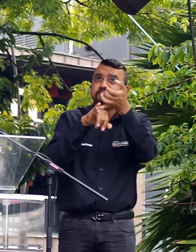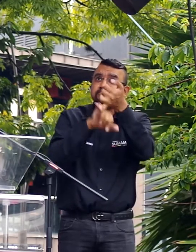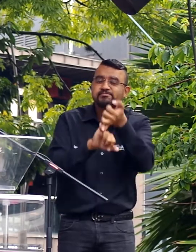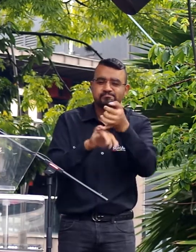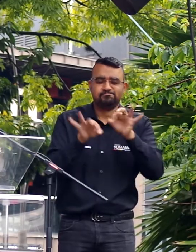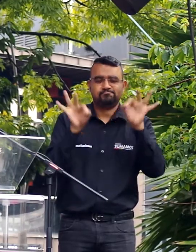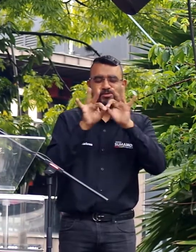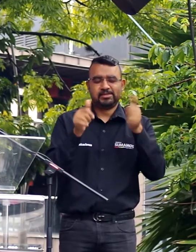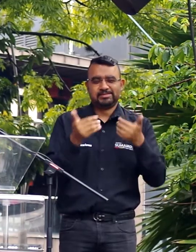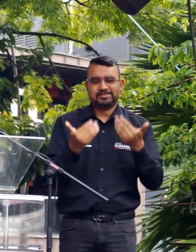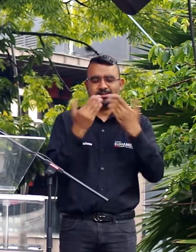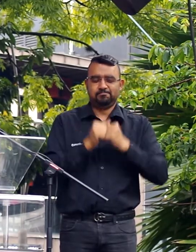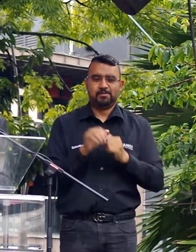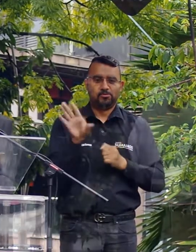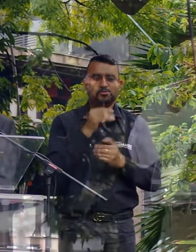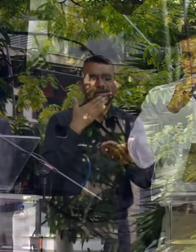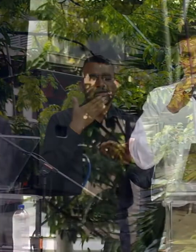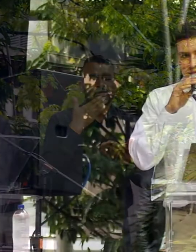gracias y feliz cumpleaños.